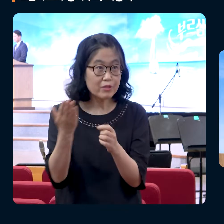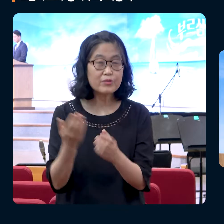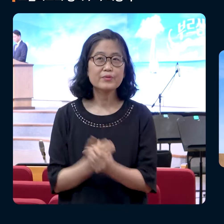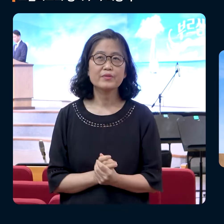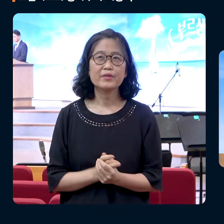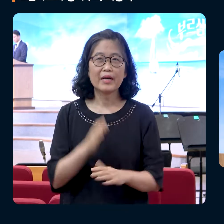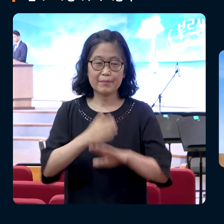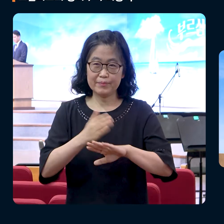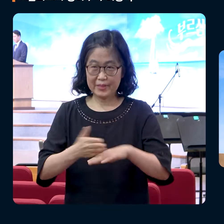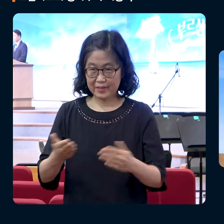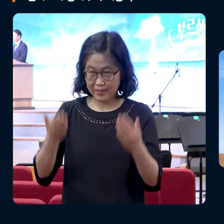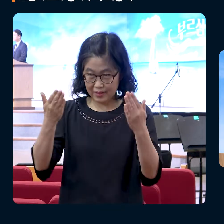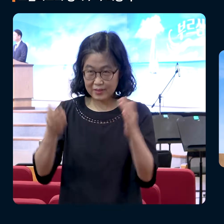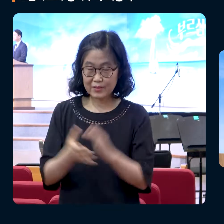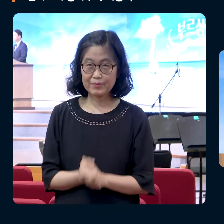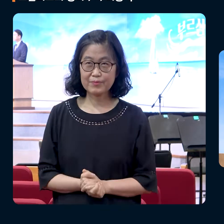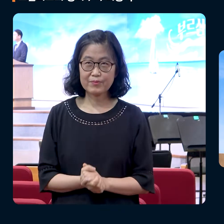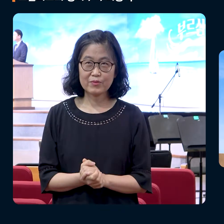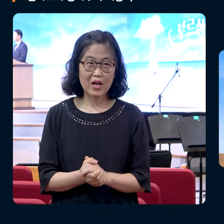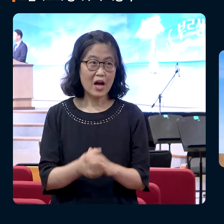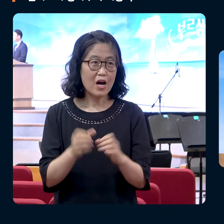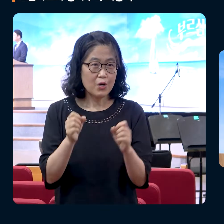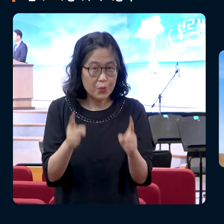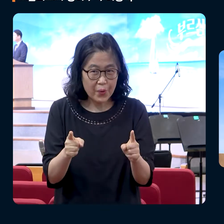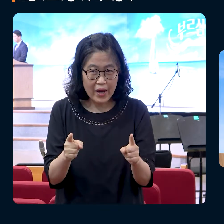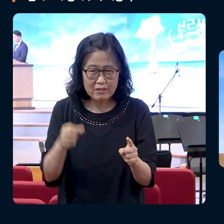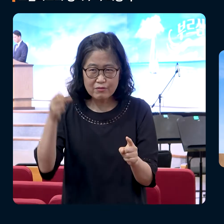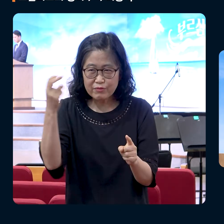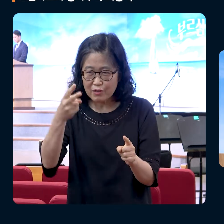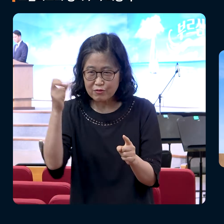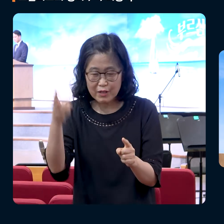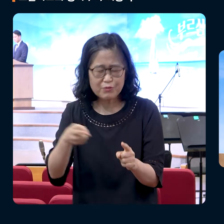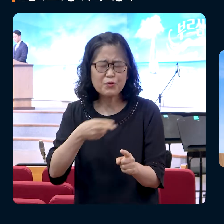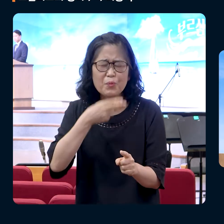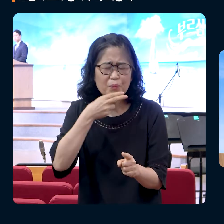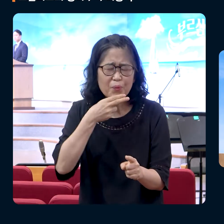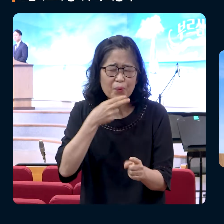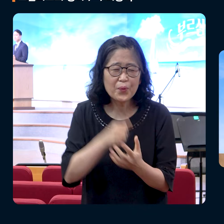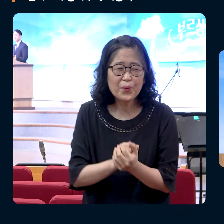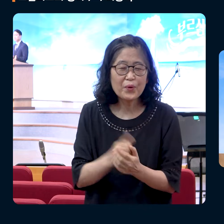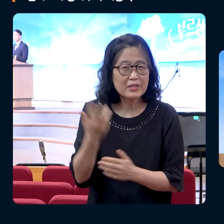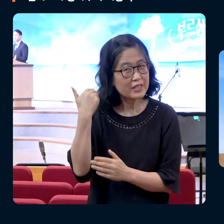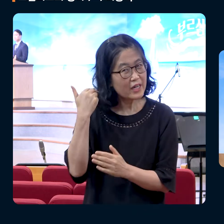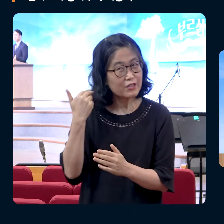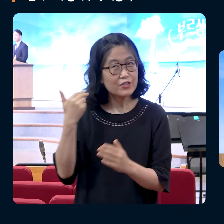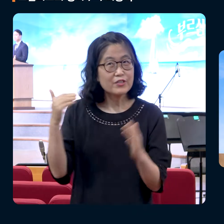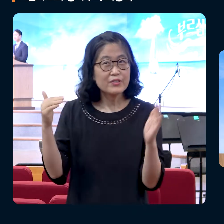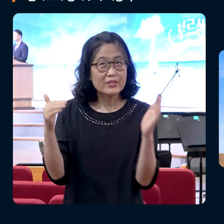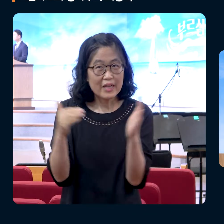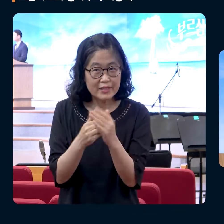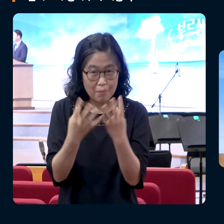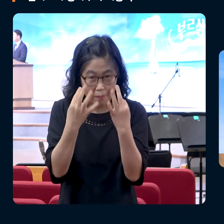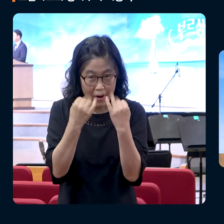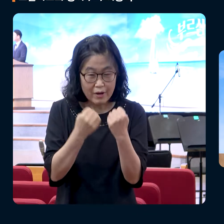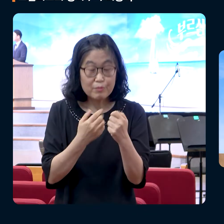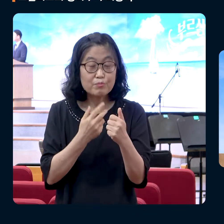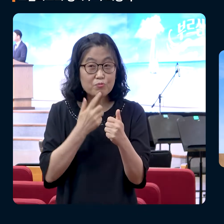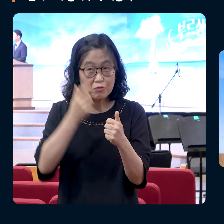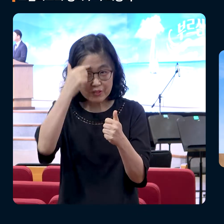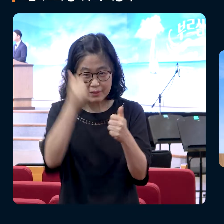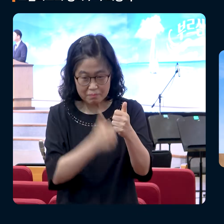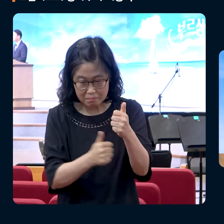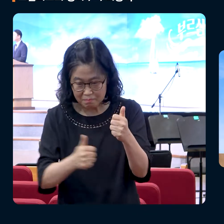너무 감사드리고, 이런 기회가 자주 있는 기회가 아니다 보니까 지난주까지 또 많은 목사님들이